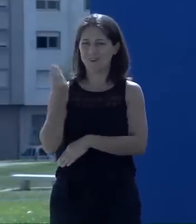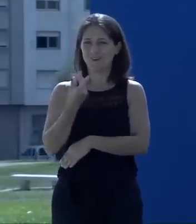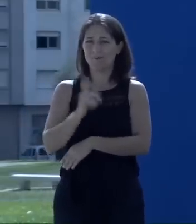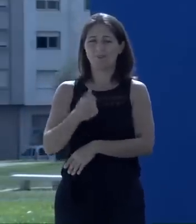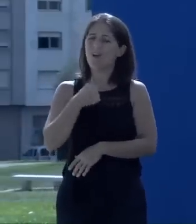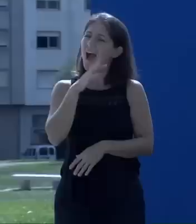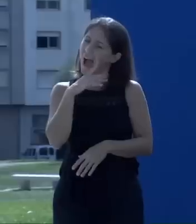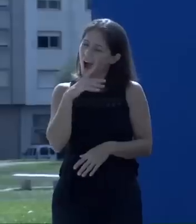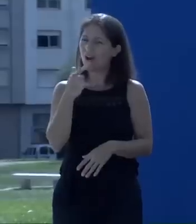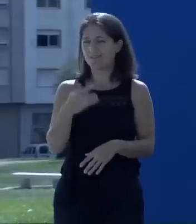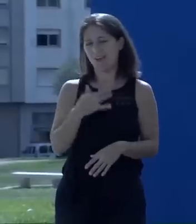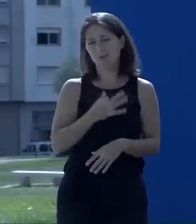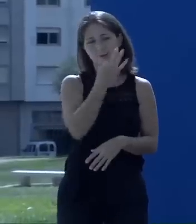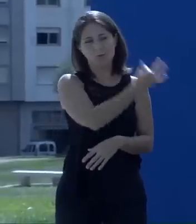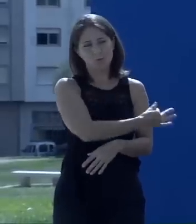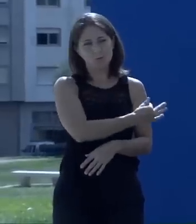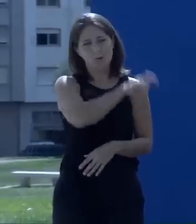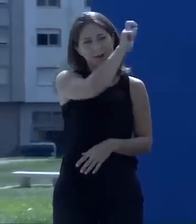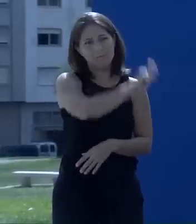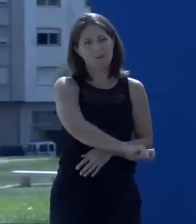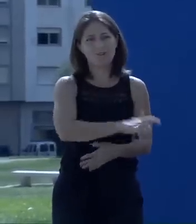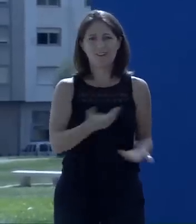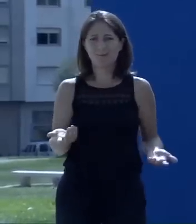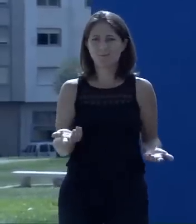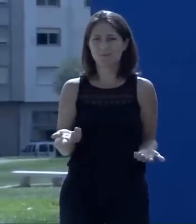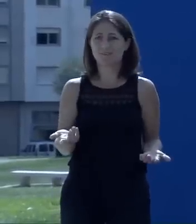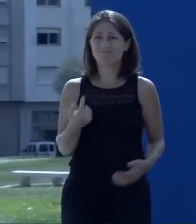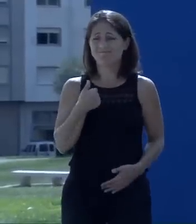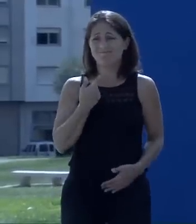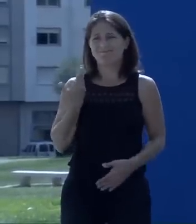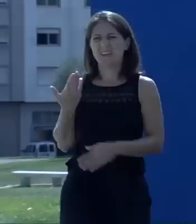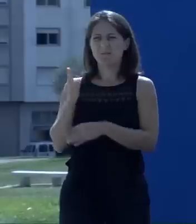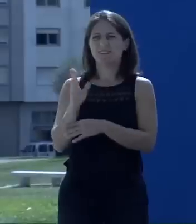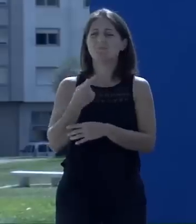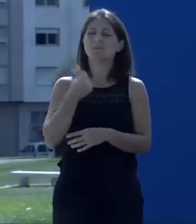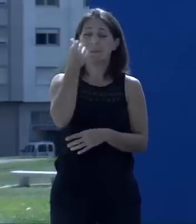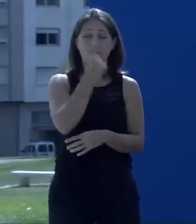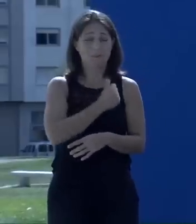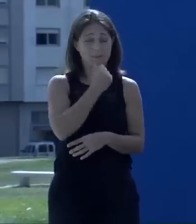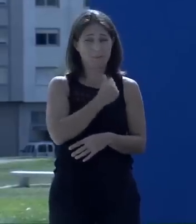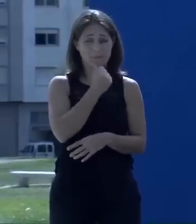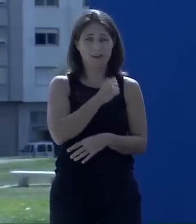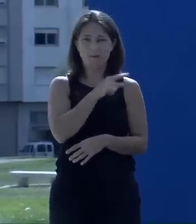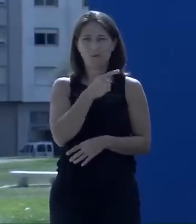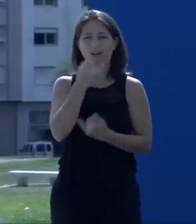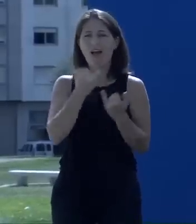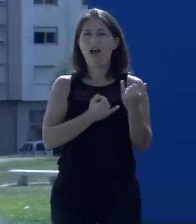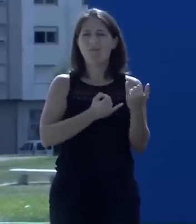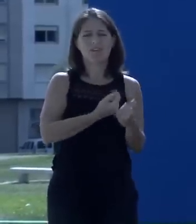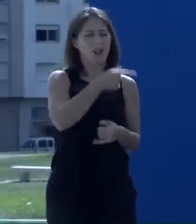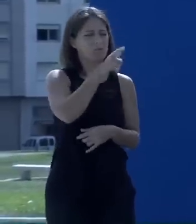vos deixo con alguén que, co seu nome xa se presenta só, Xosé Manuel Beiras, un dos